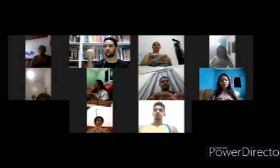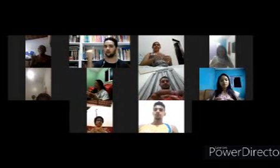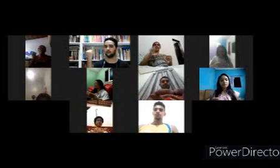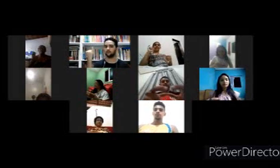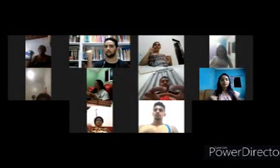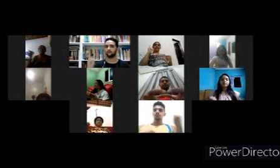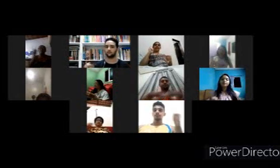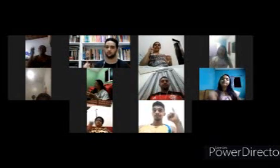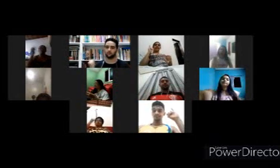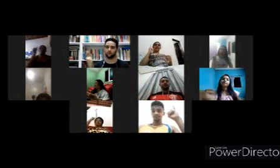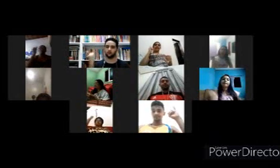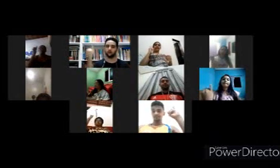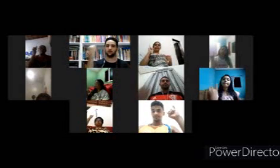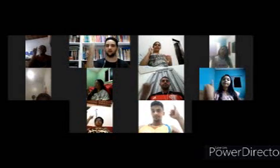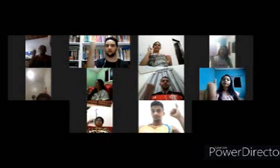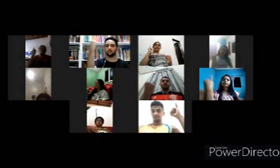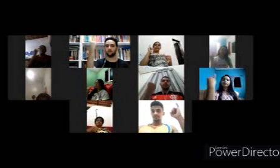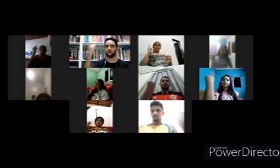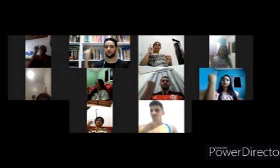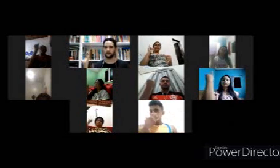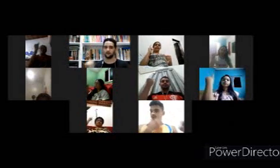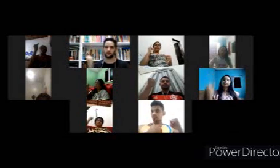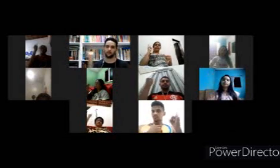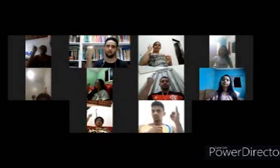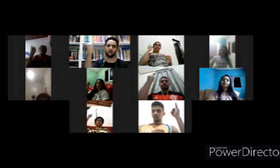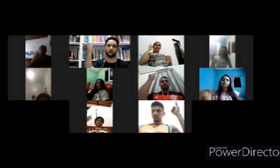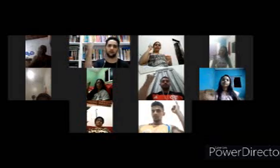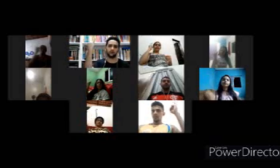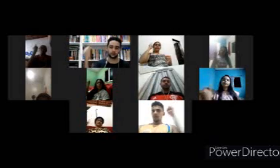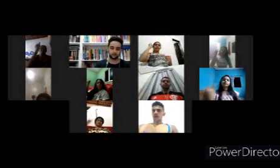Importante. O I e faz para cima. Importante.